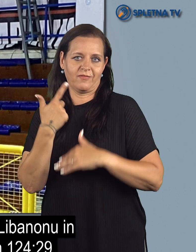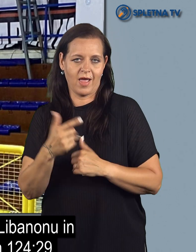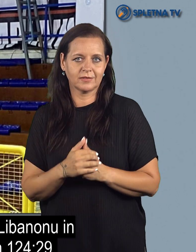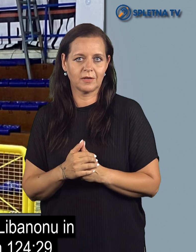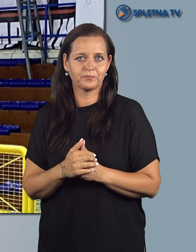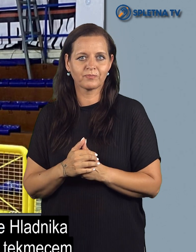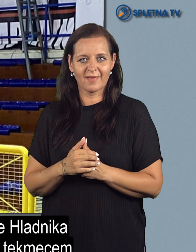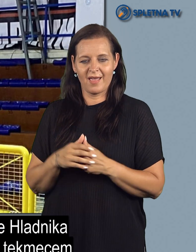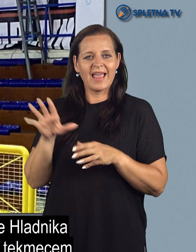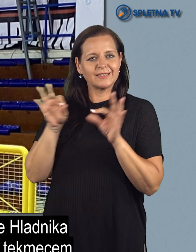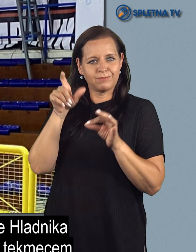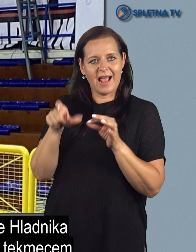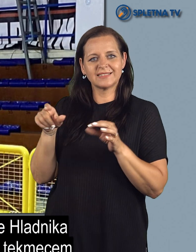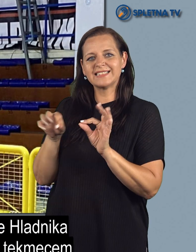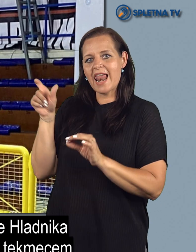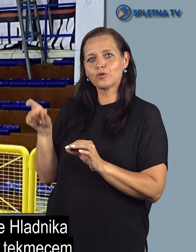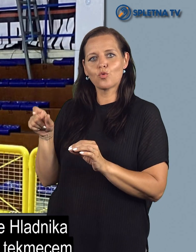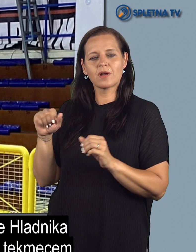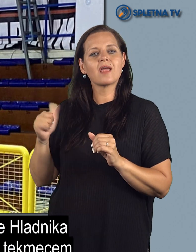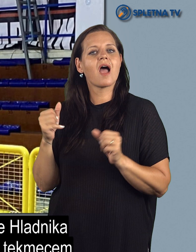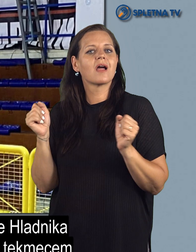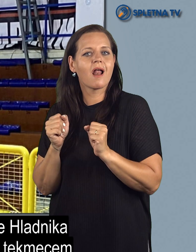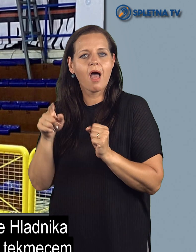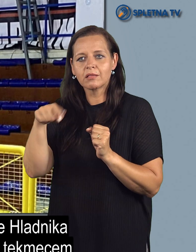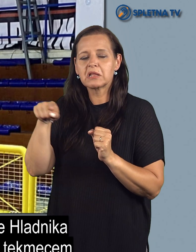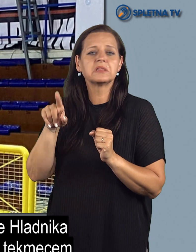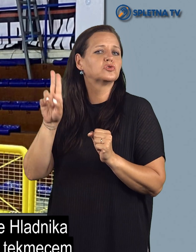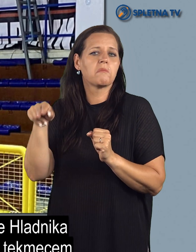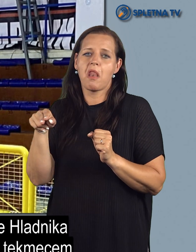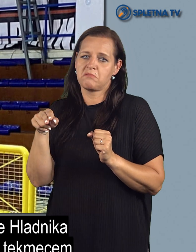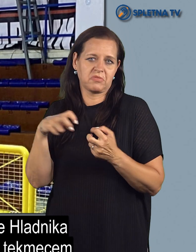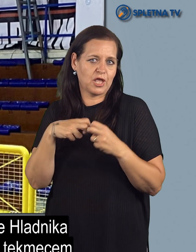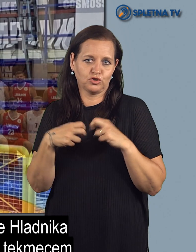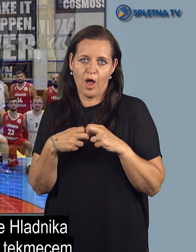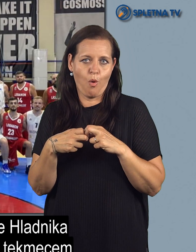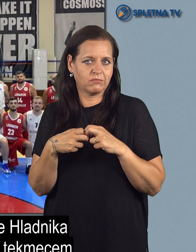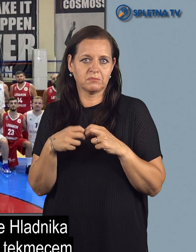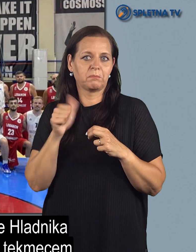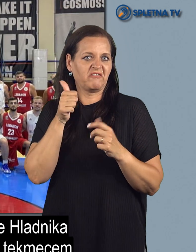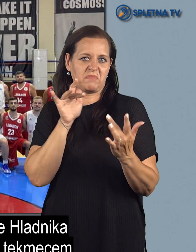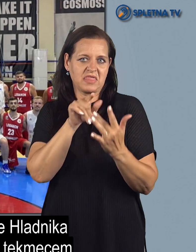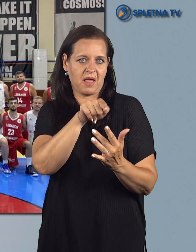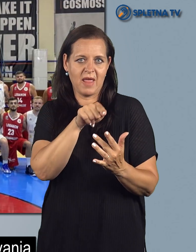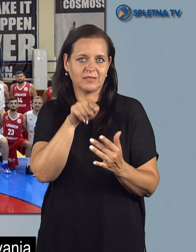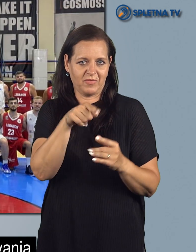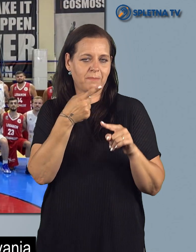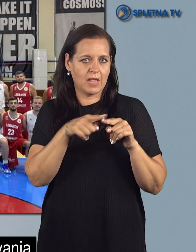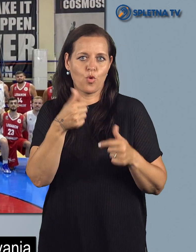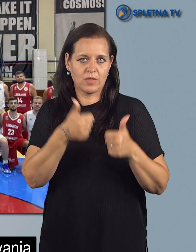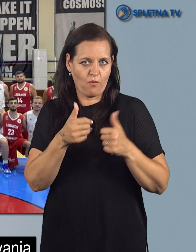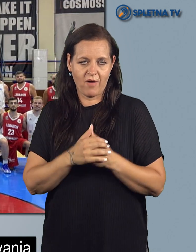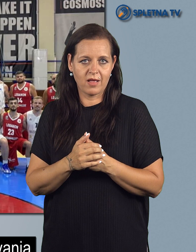124-29. Izbranci selektorja Jake Hladnika niso imeli težav s prvim tekmecem v tem delu